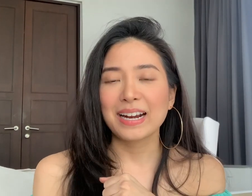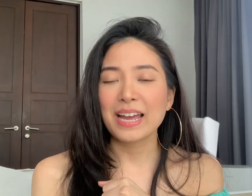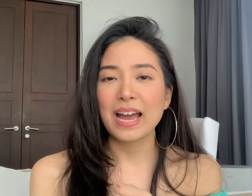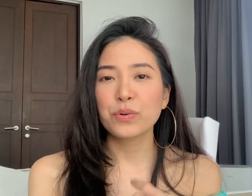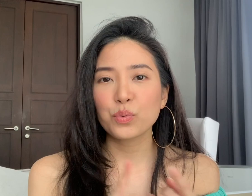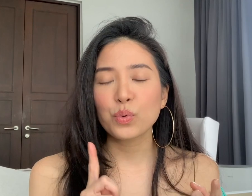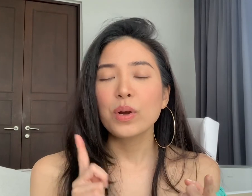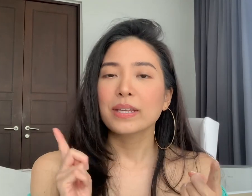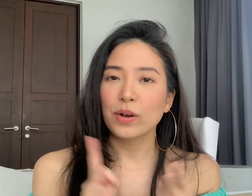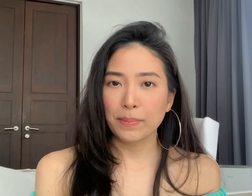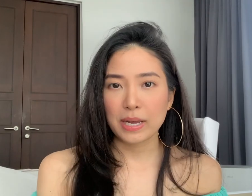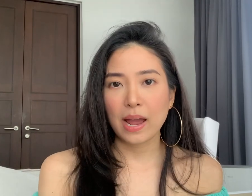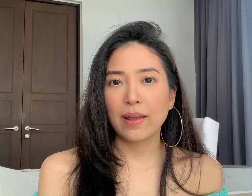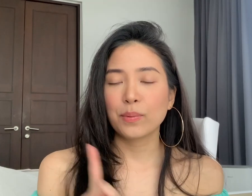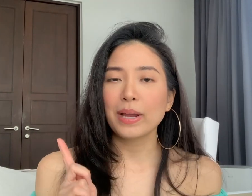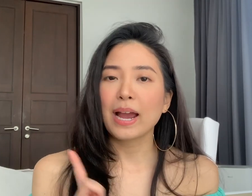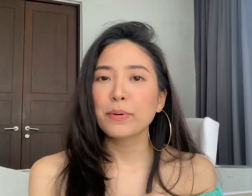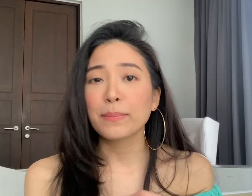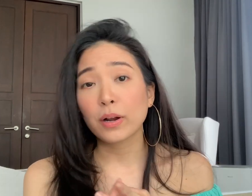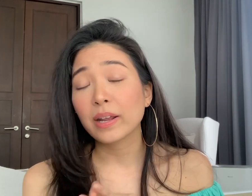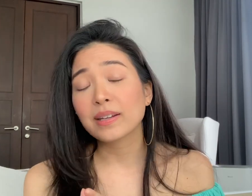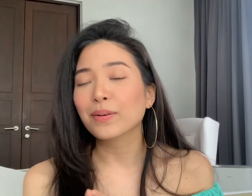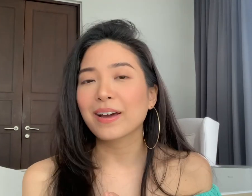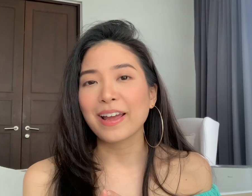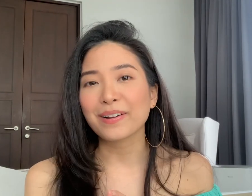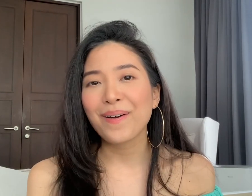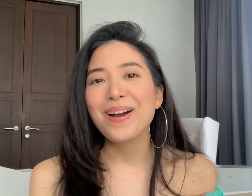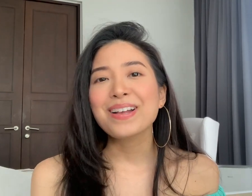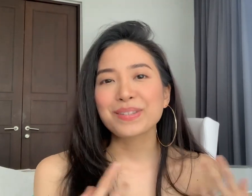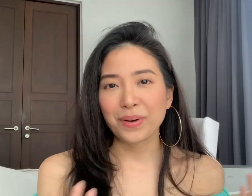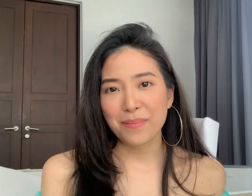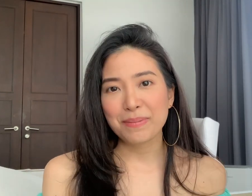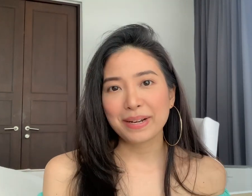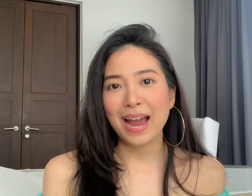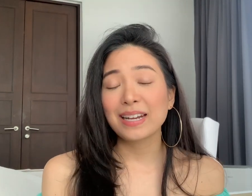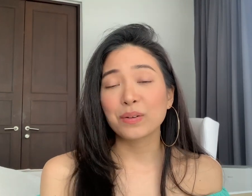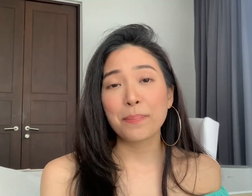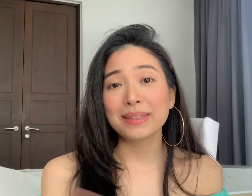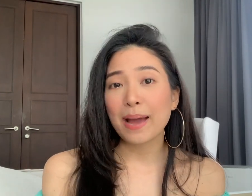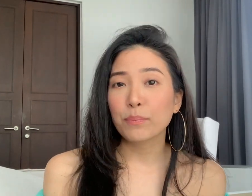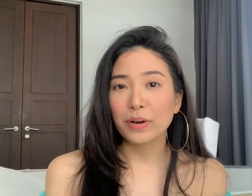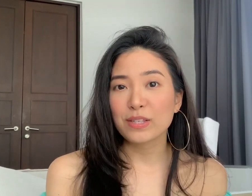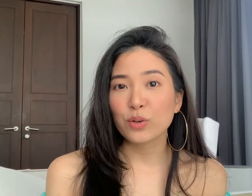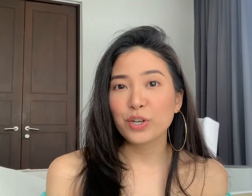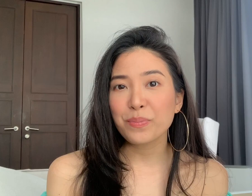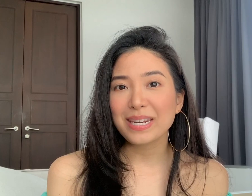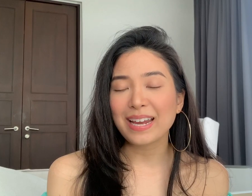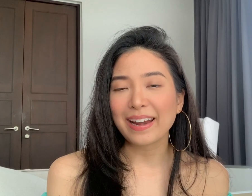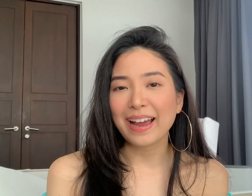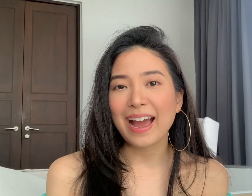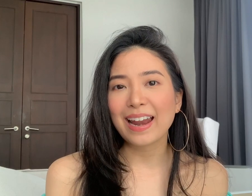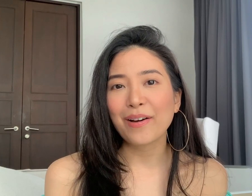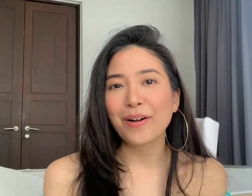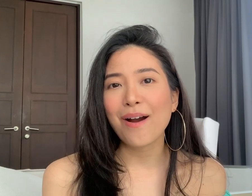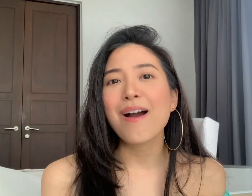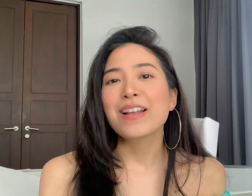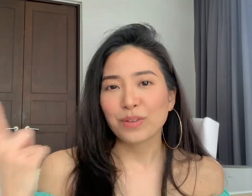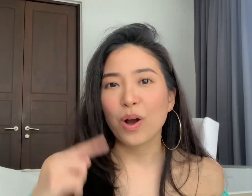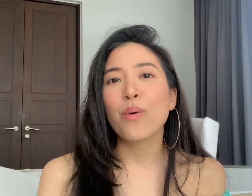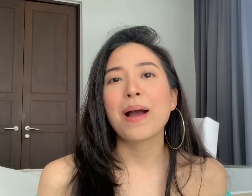ใครอยากรู้เกี่ยวกับอะไรหรอวอยให้พทำ Content เกี่วกับอะไรก็ส่ง Comment มาได้หรอ่าไปตามบนใน Social Media นะคะแล้วก็สงเขาคว